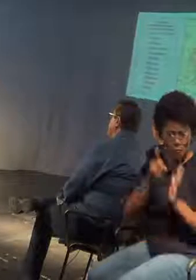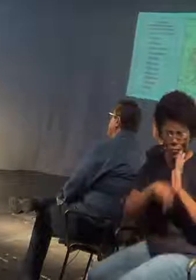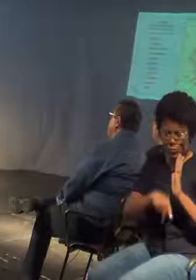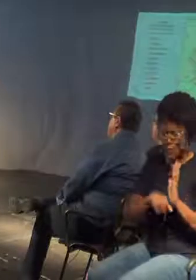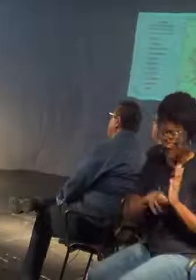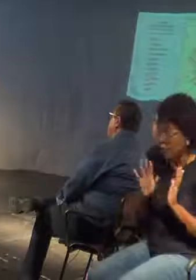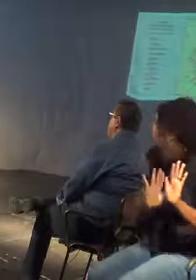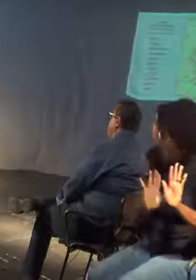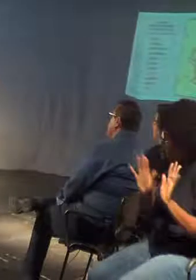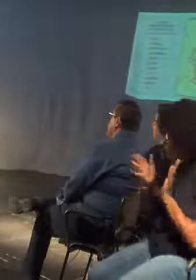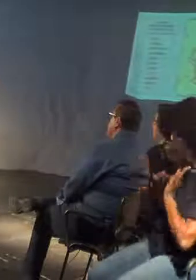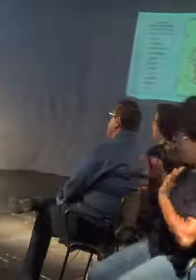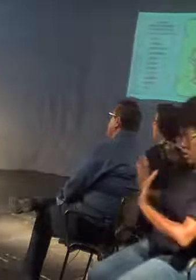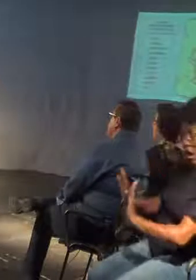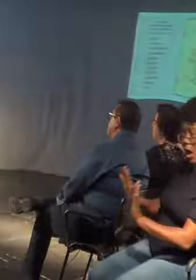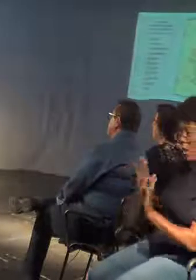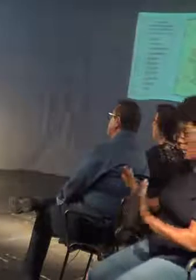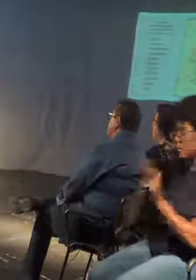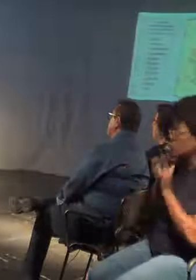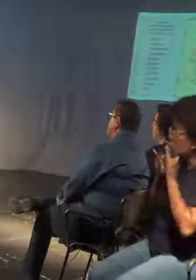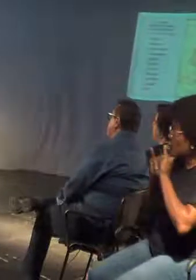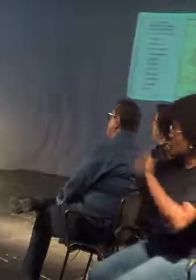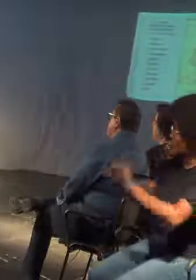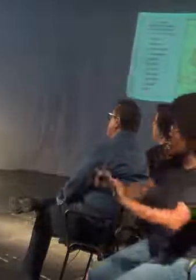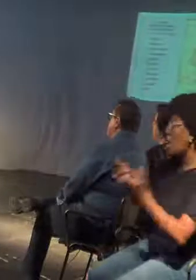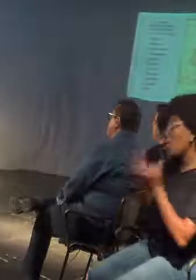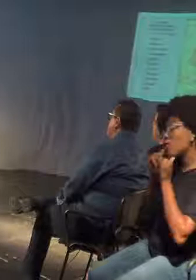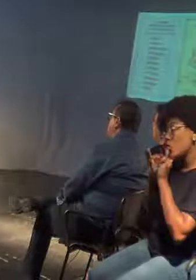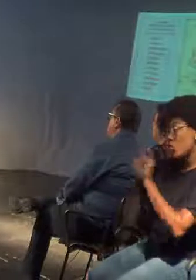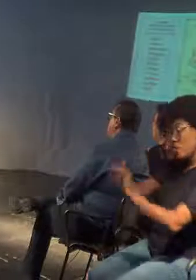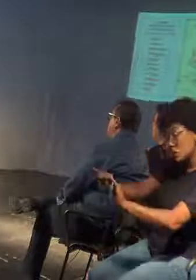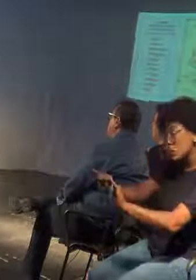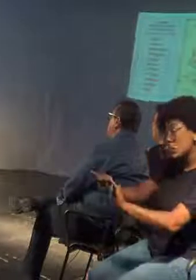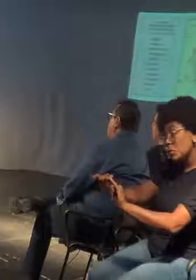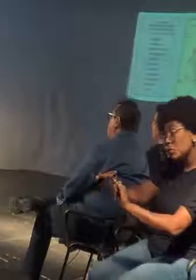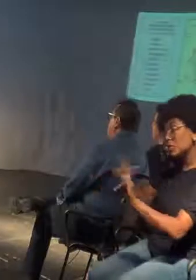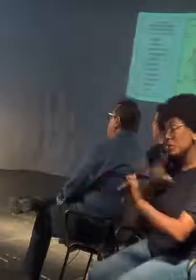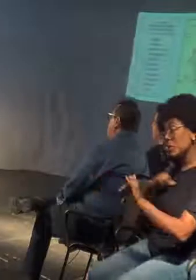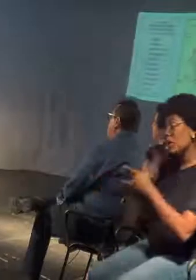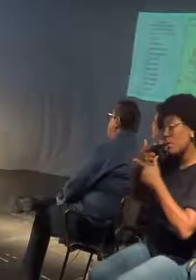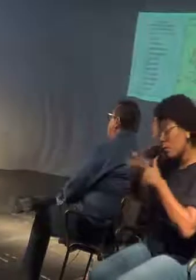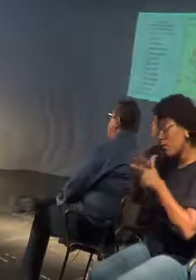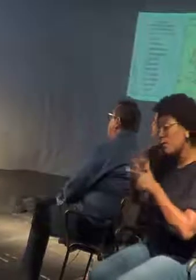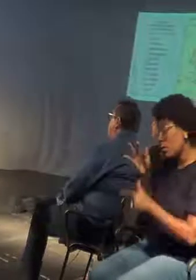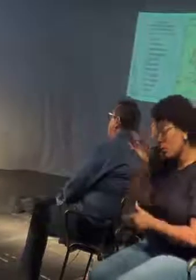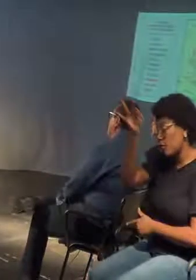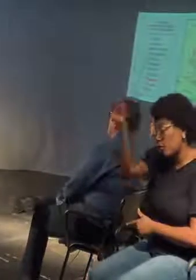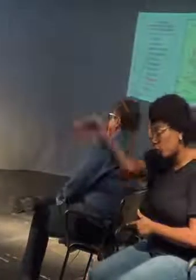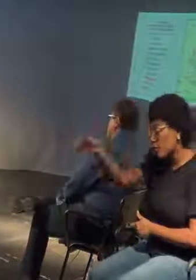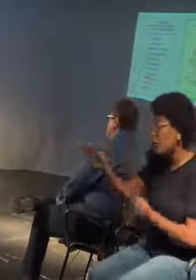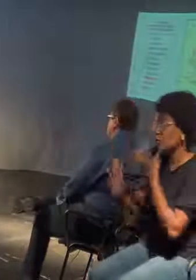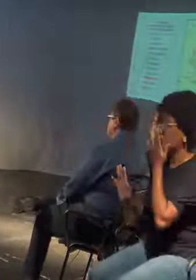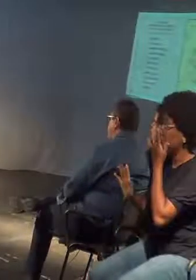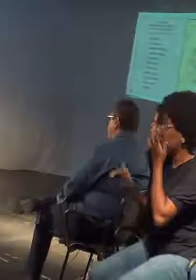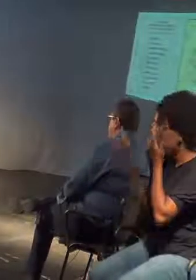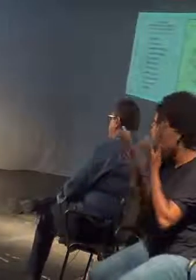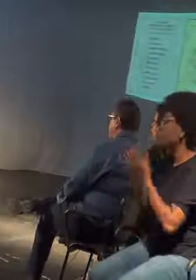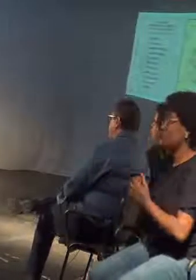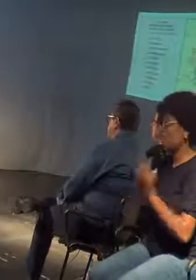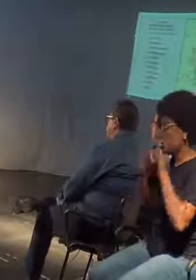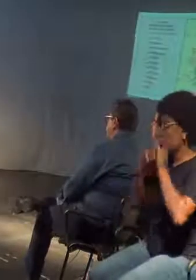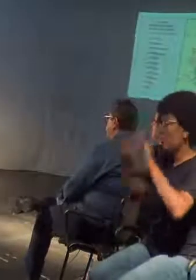problema. Eu fui alertado por uma pessoa que tem expertise nesse assunto, tem que ser sincero nas coisas, né? Eu fui apenas o porta-voz de levar o problema.